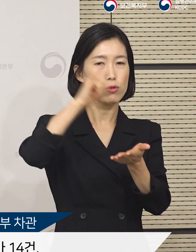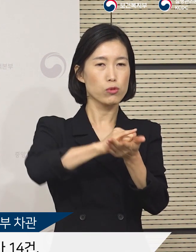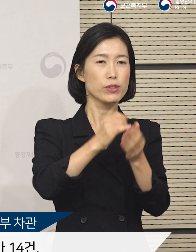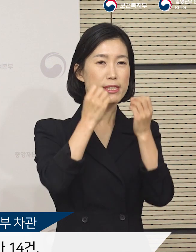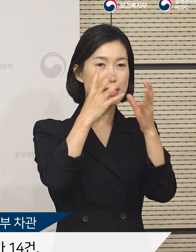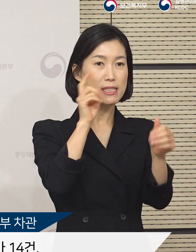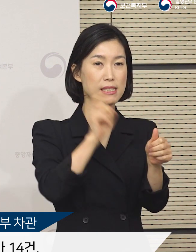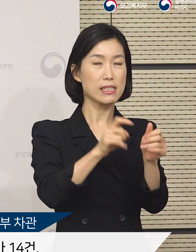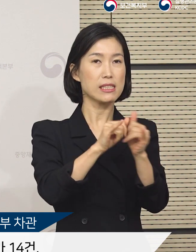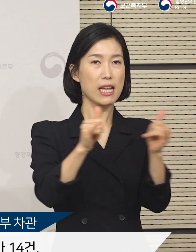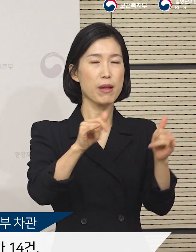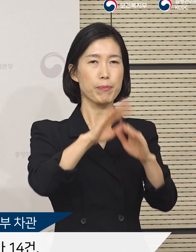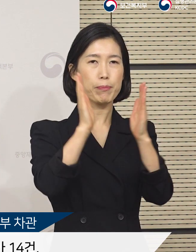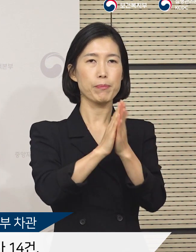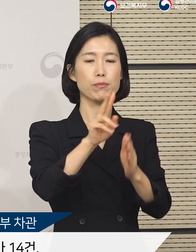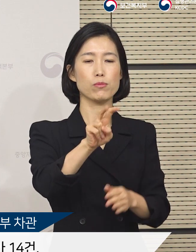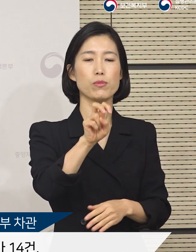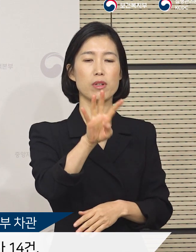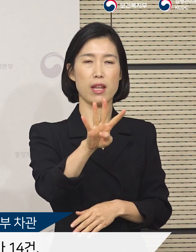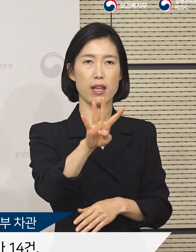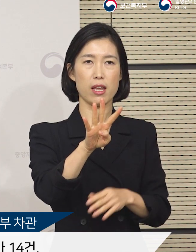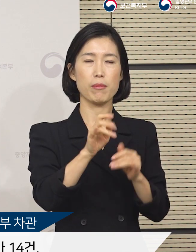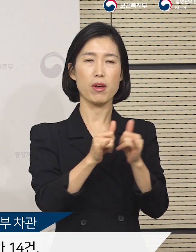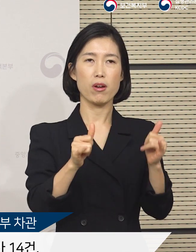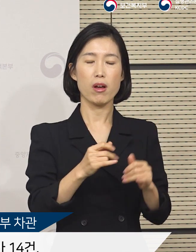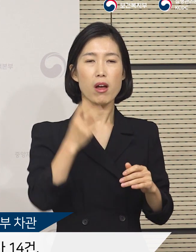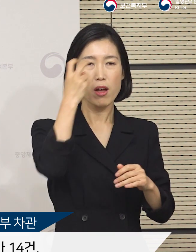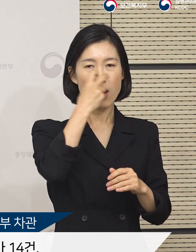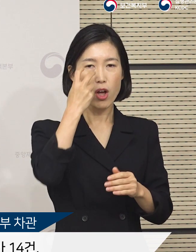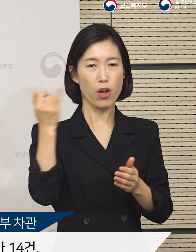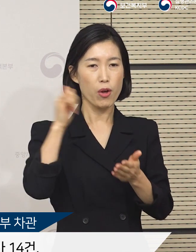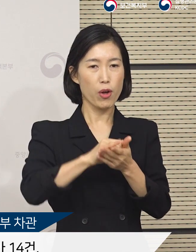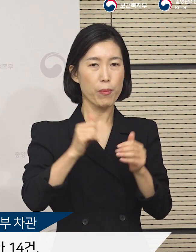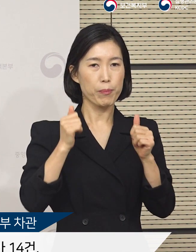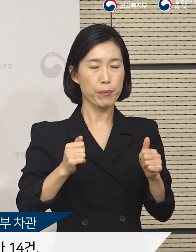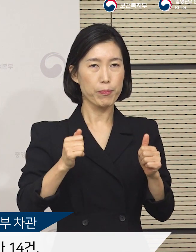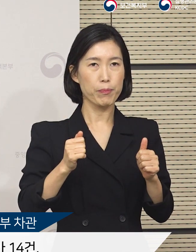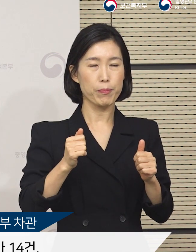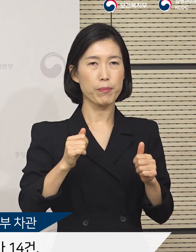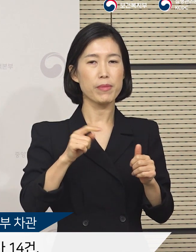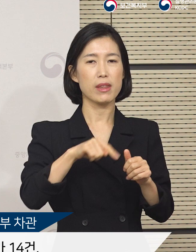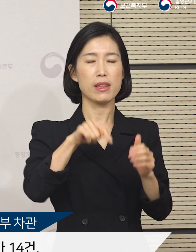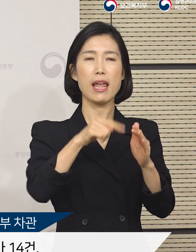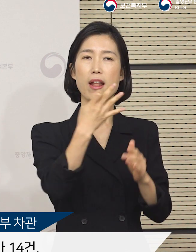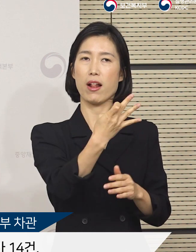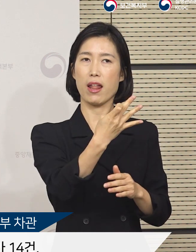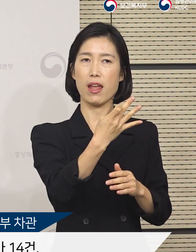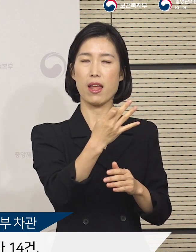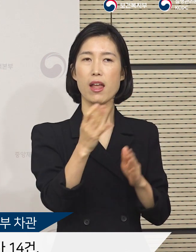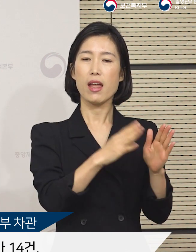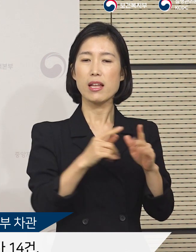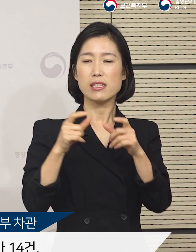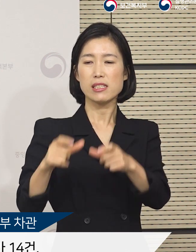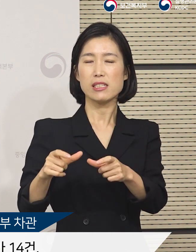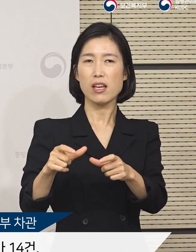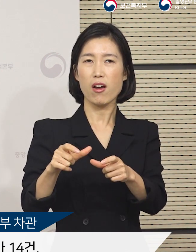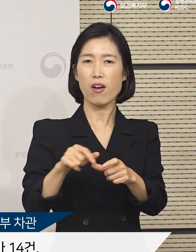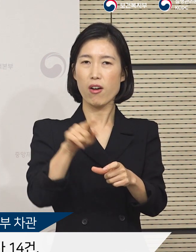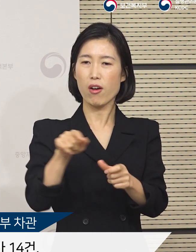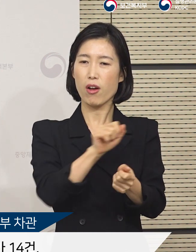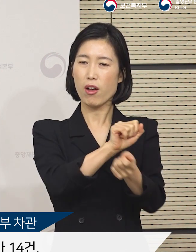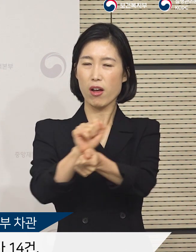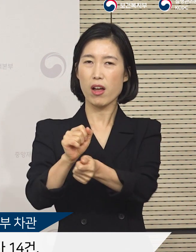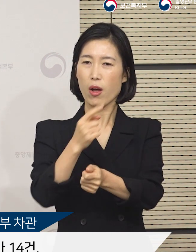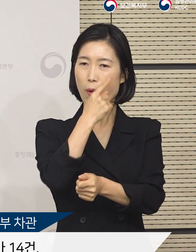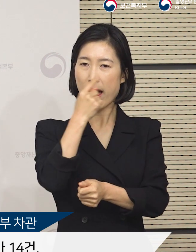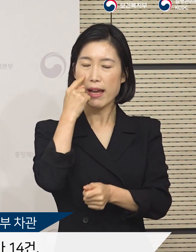신규 사례는 총 24건이며 검역 단계 확진 사례가 14건, 지역사회에서